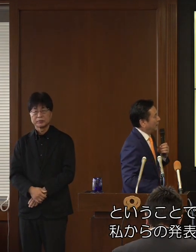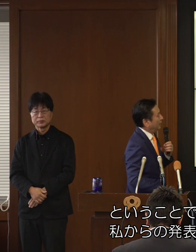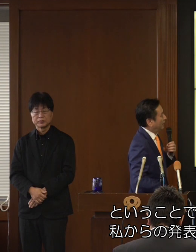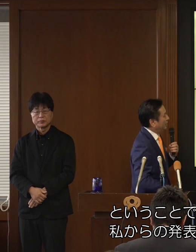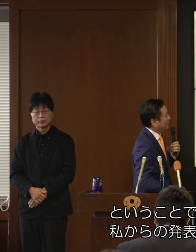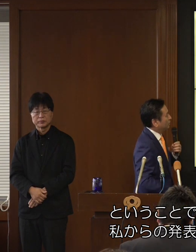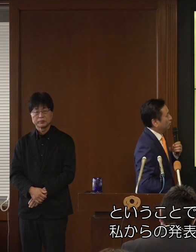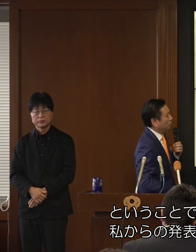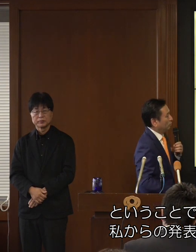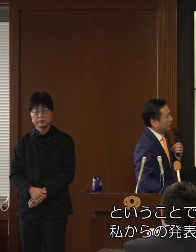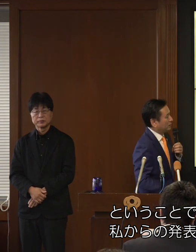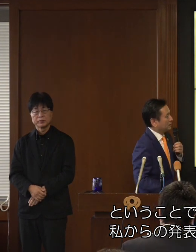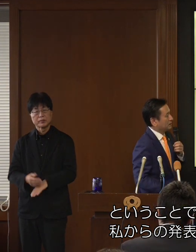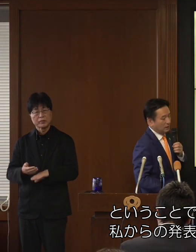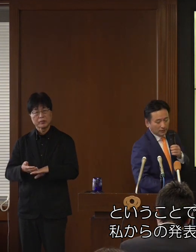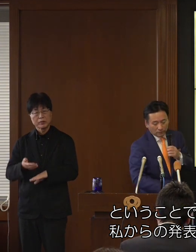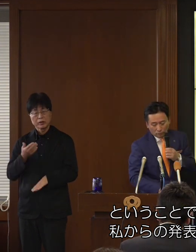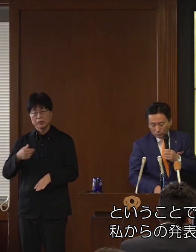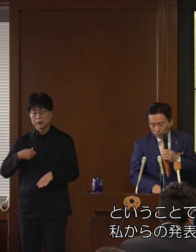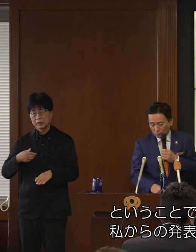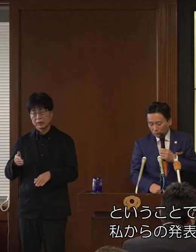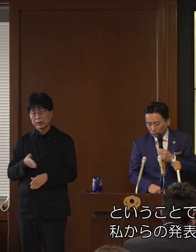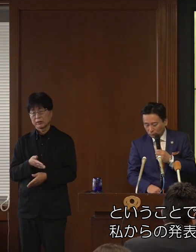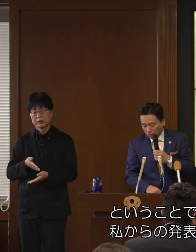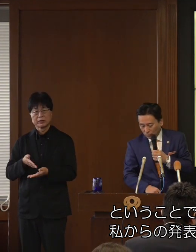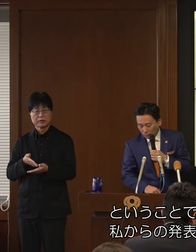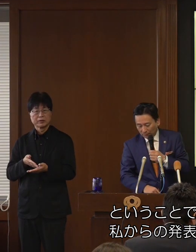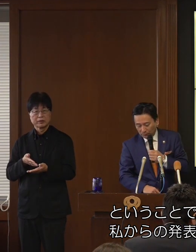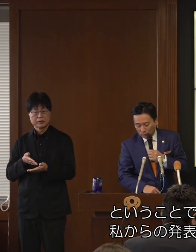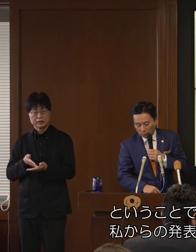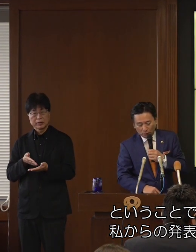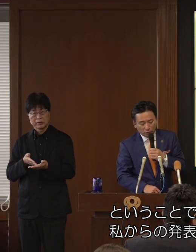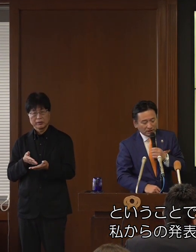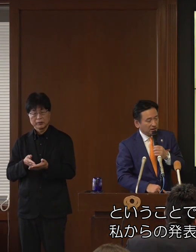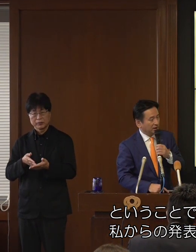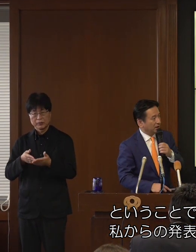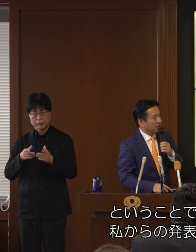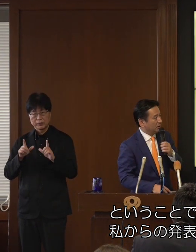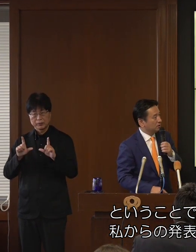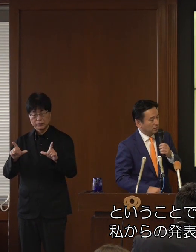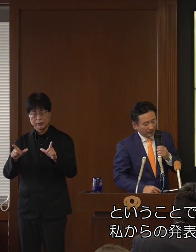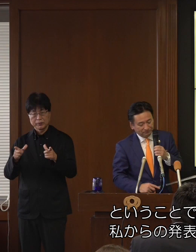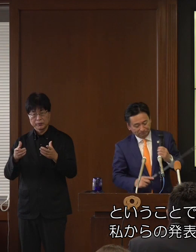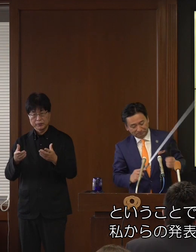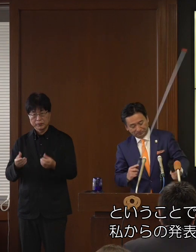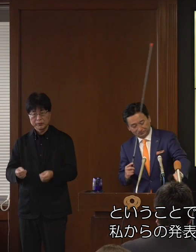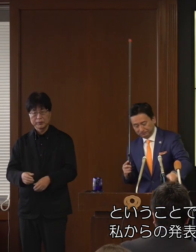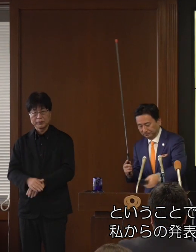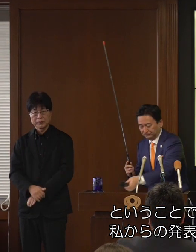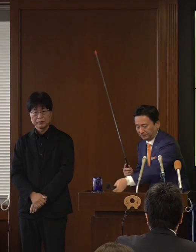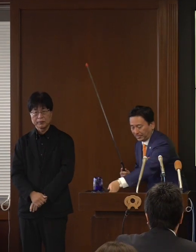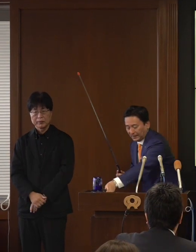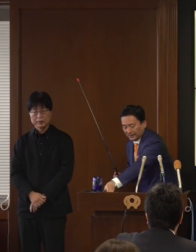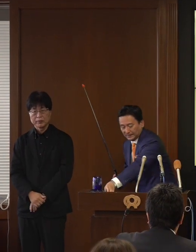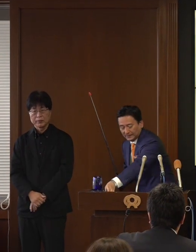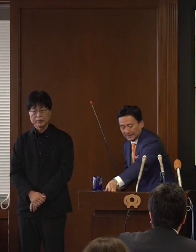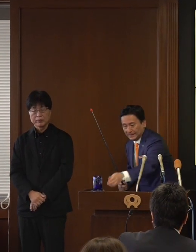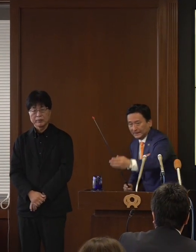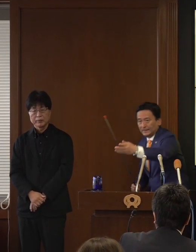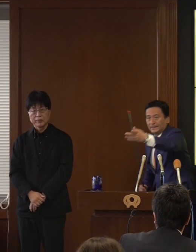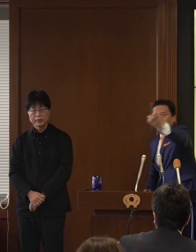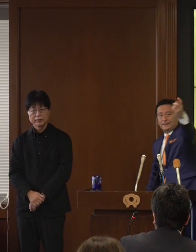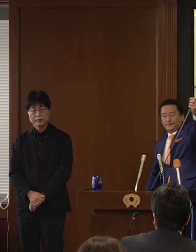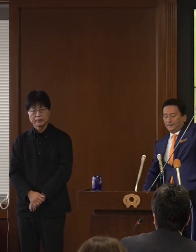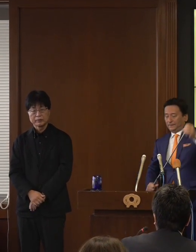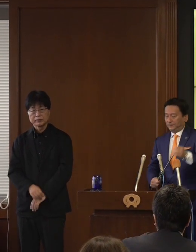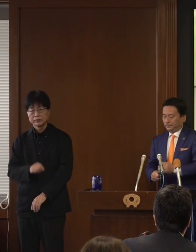ということで、以上を私からの発表項目とさせていただきます。 ありがとうござい